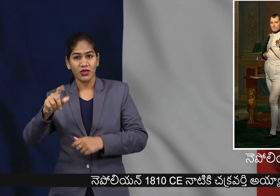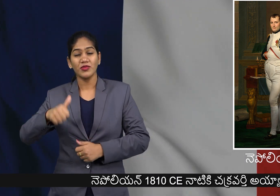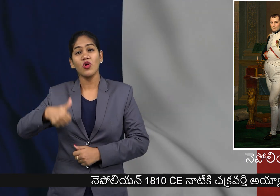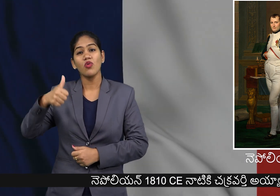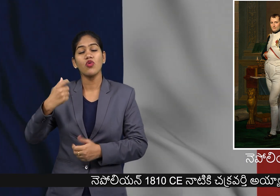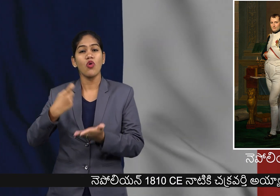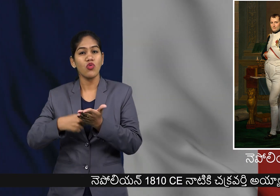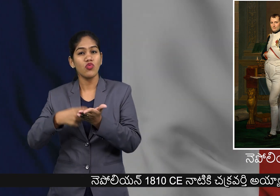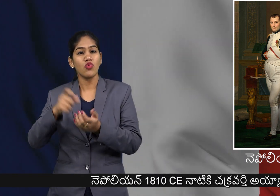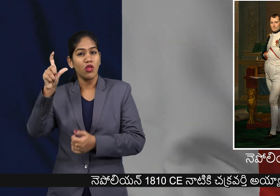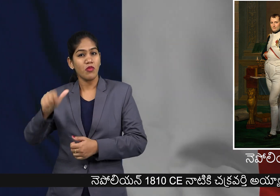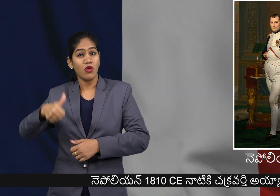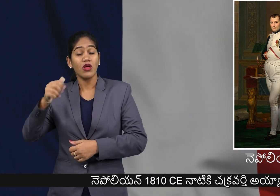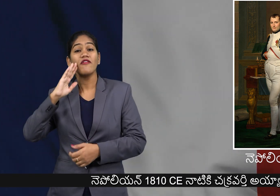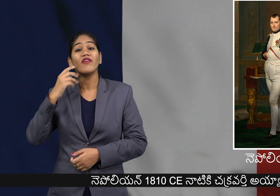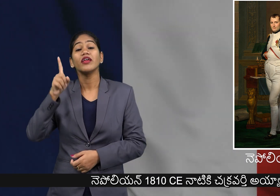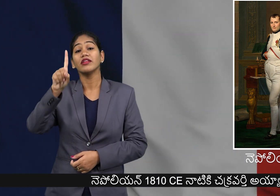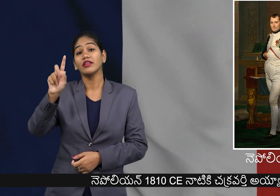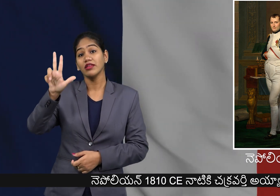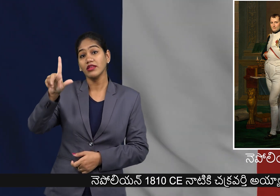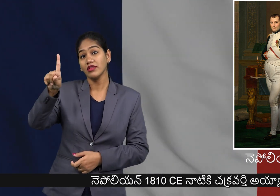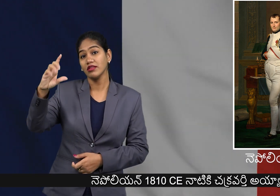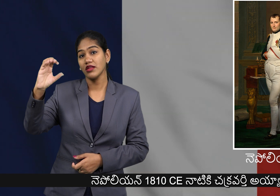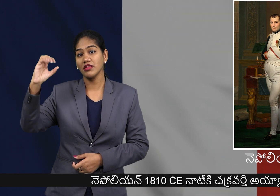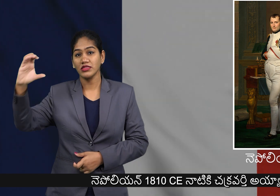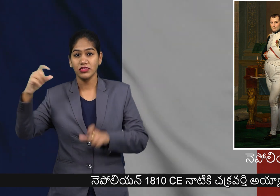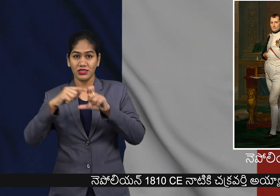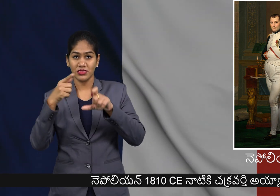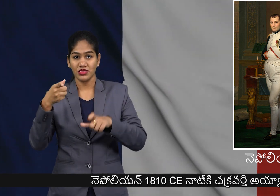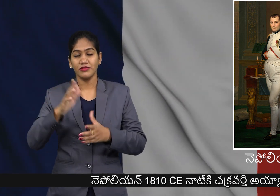నెపోలియన్ 1810 సిఈ నాటికి చక్రవర్తి అయ్యాడు.